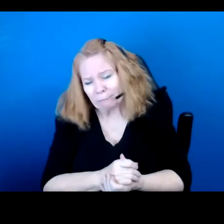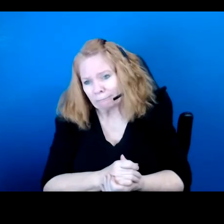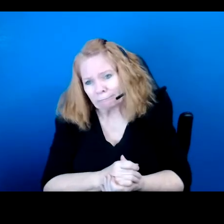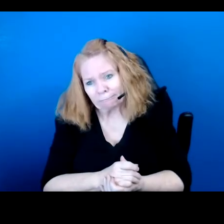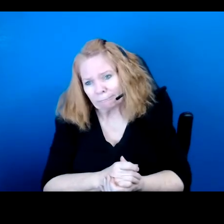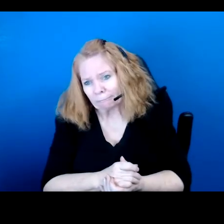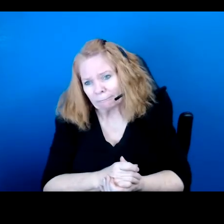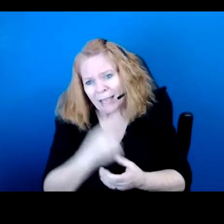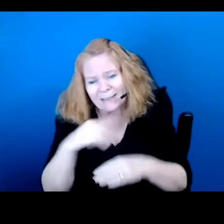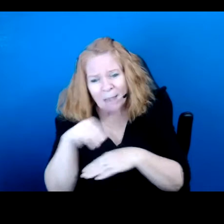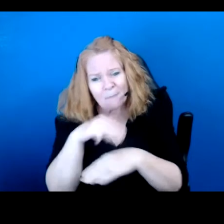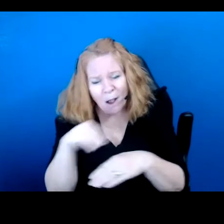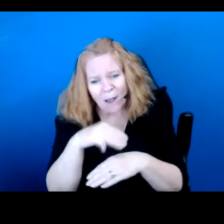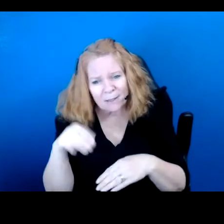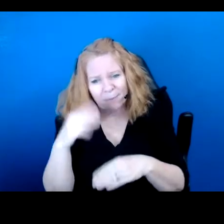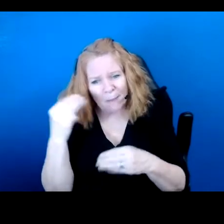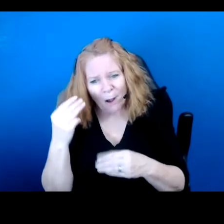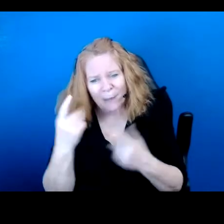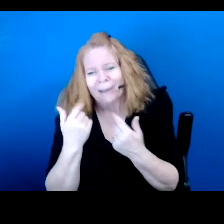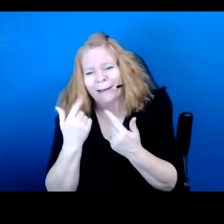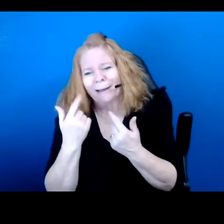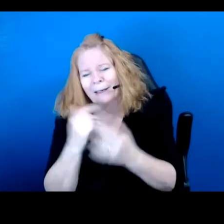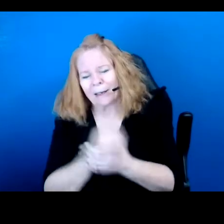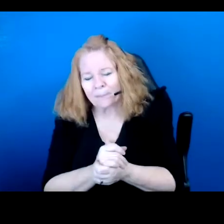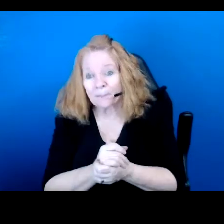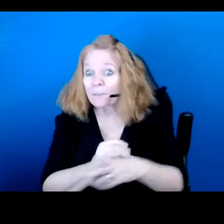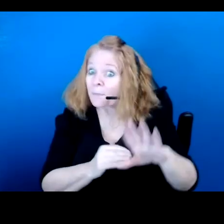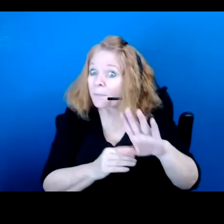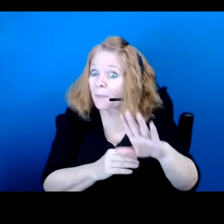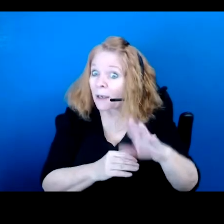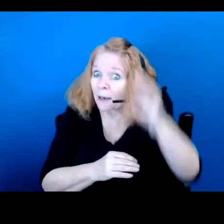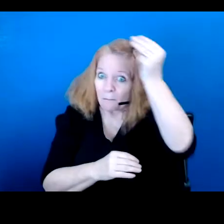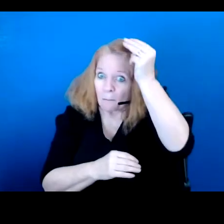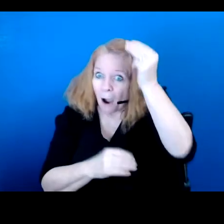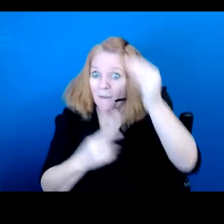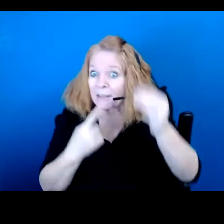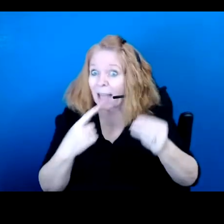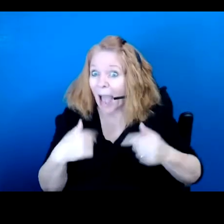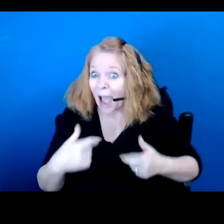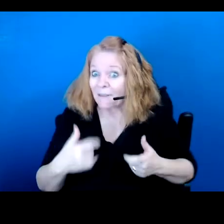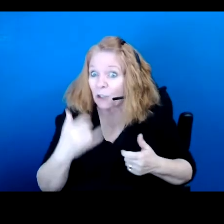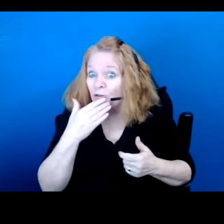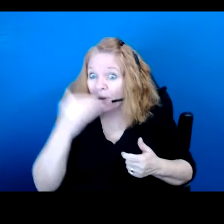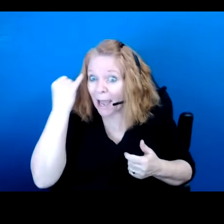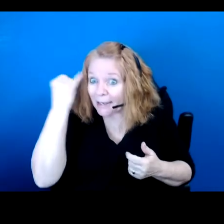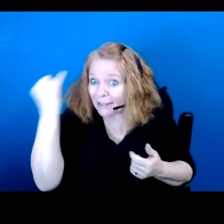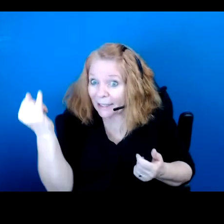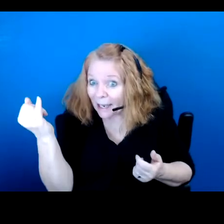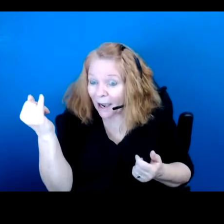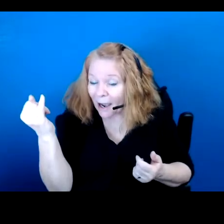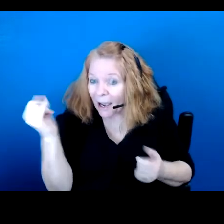aquí ahí no hay no ja ja ja ja ja se creía más aparte y